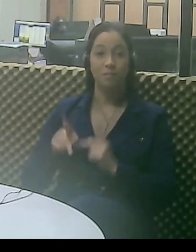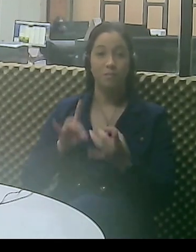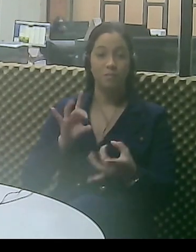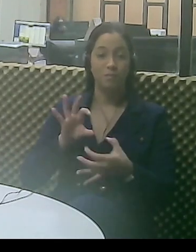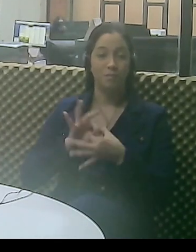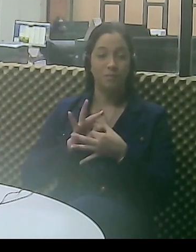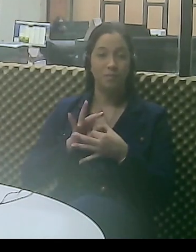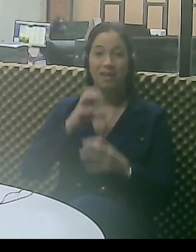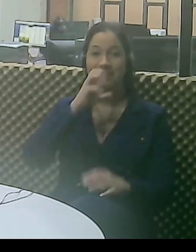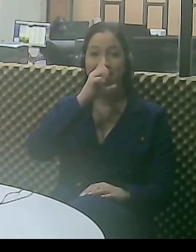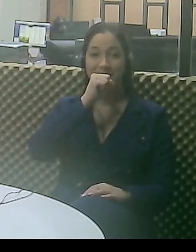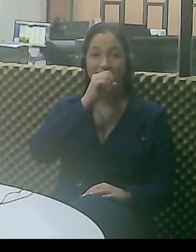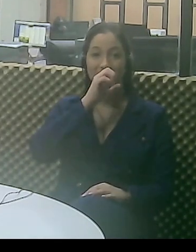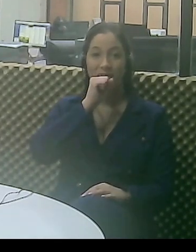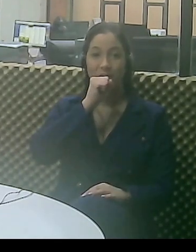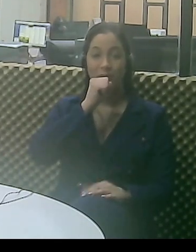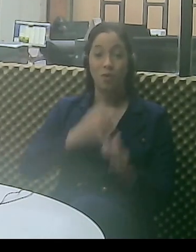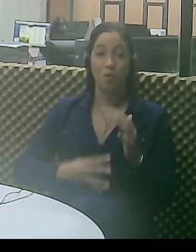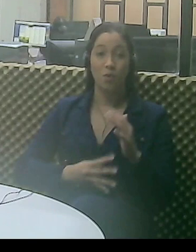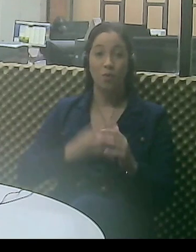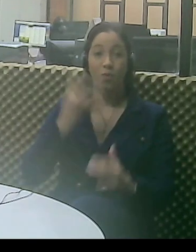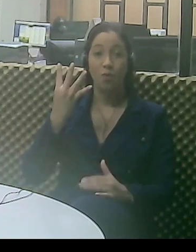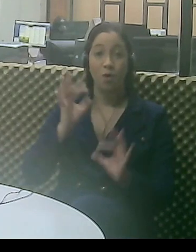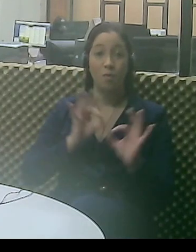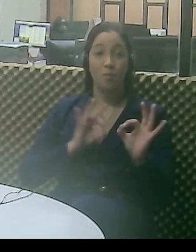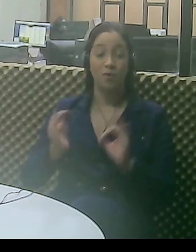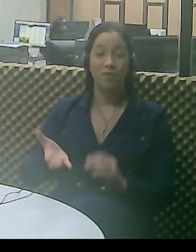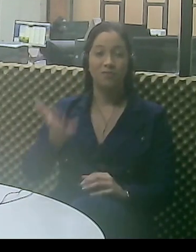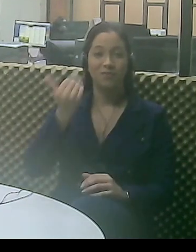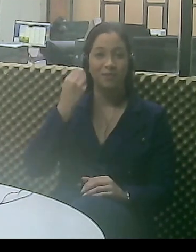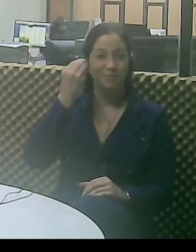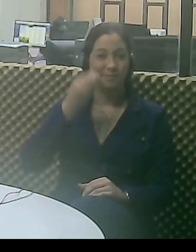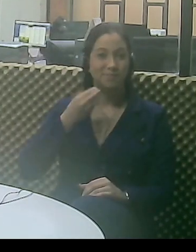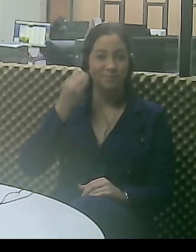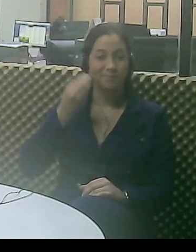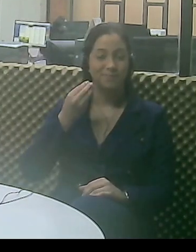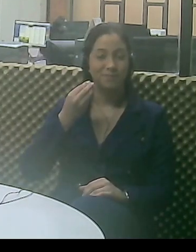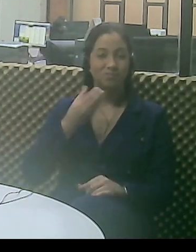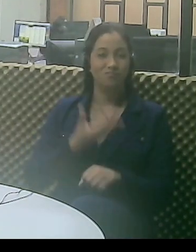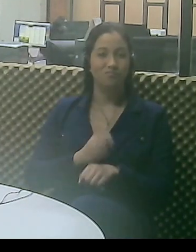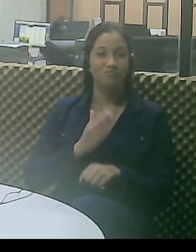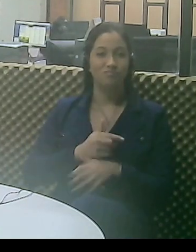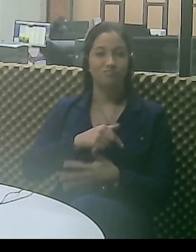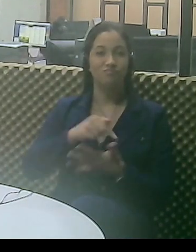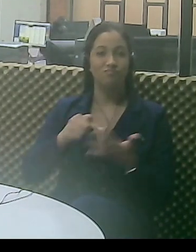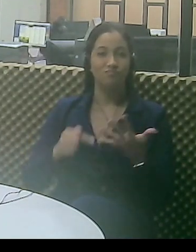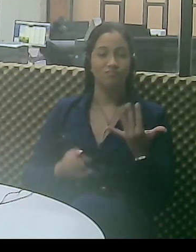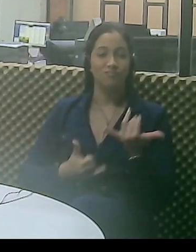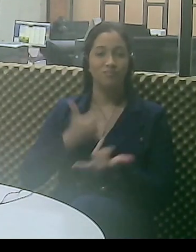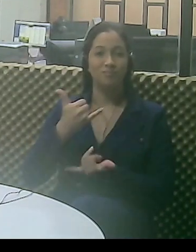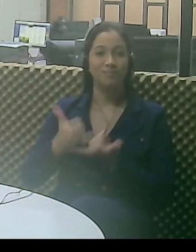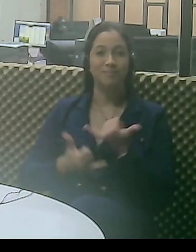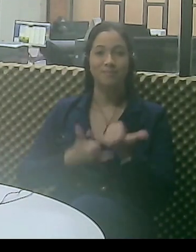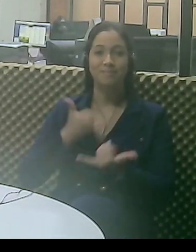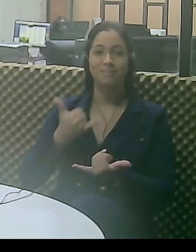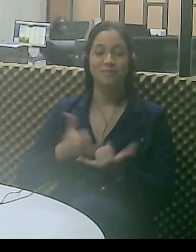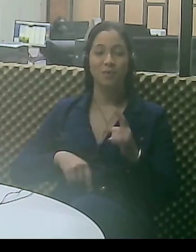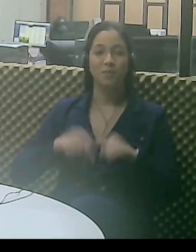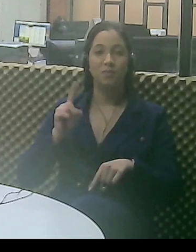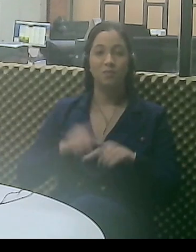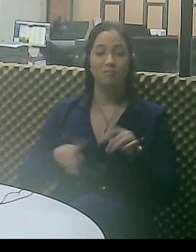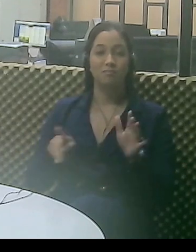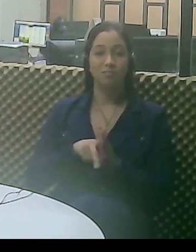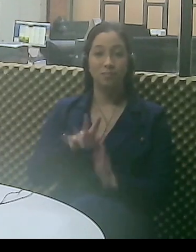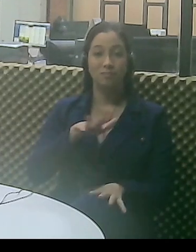Amanhã, sábado, tem a quarta edição do projeto Vem Viver, que leva atividades de lazer e valorização dos produtos